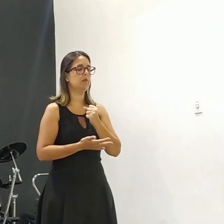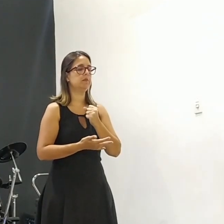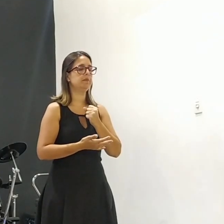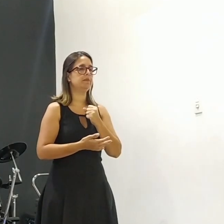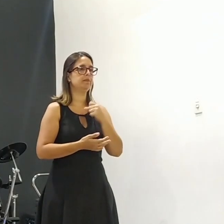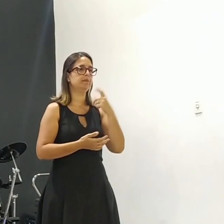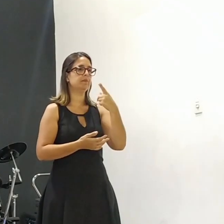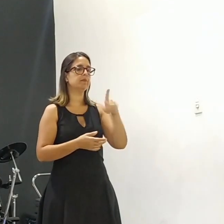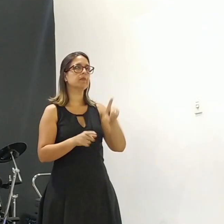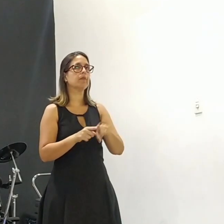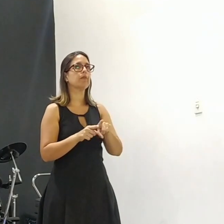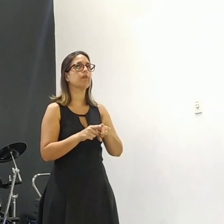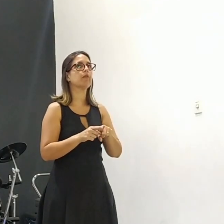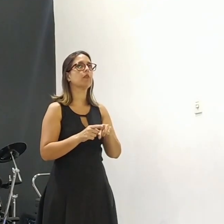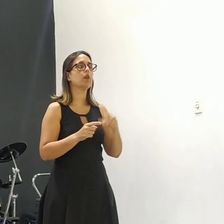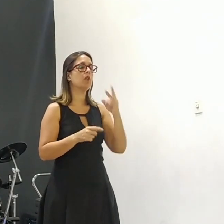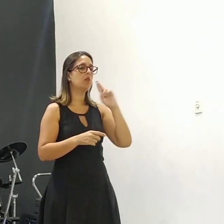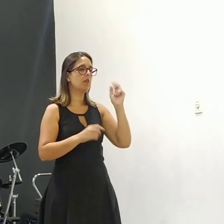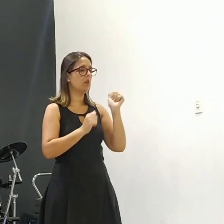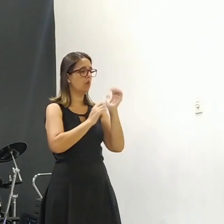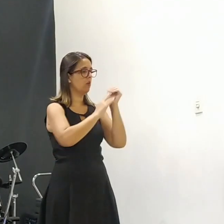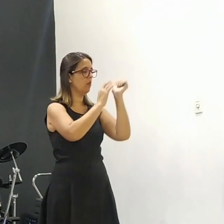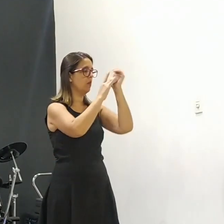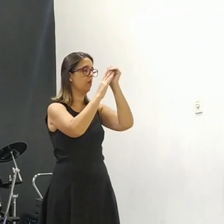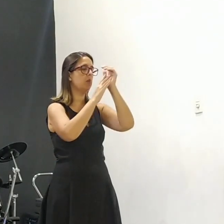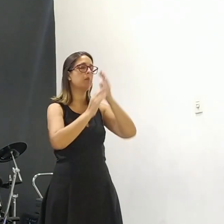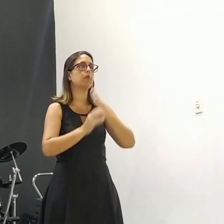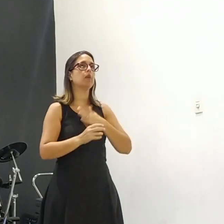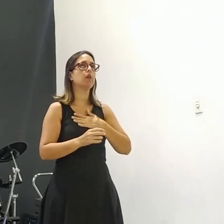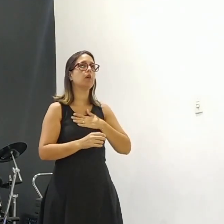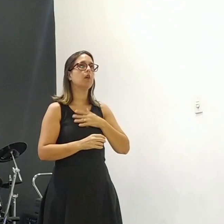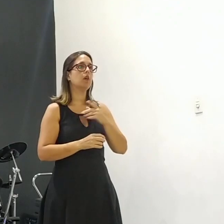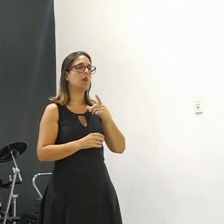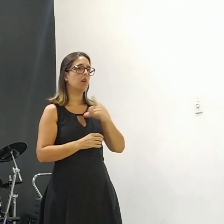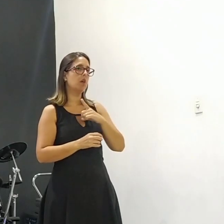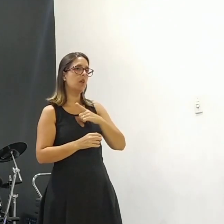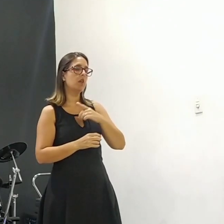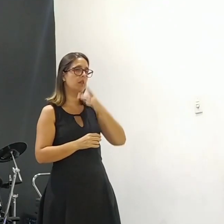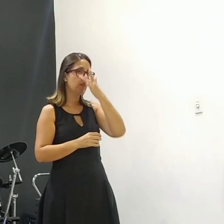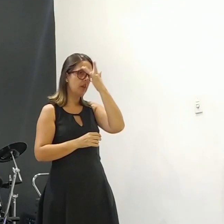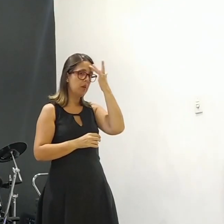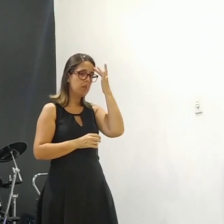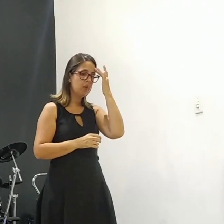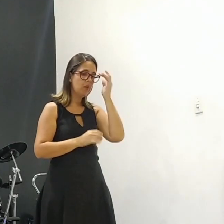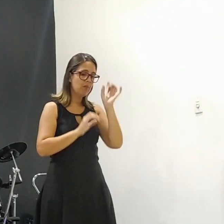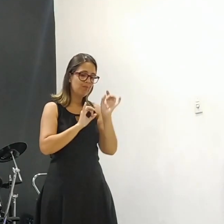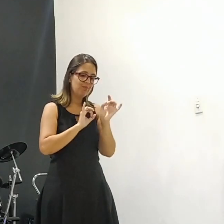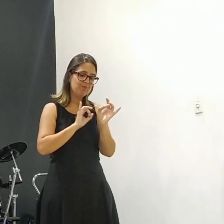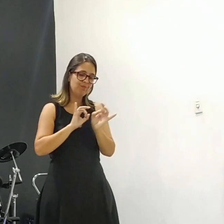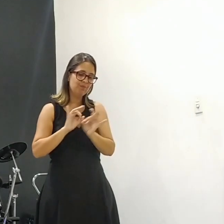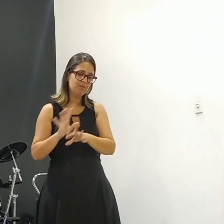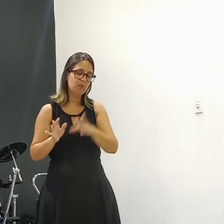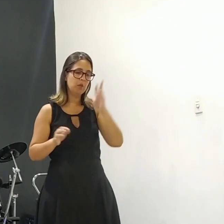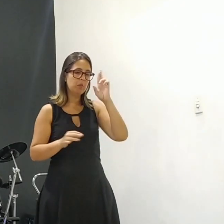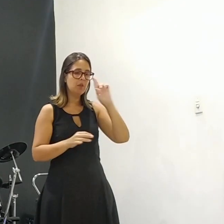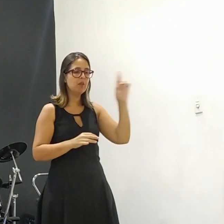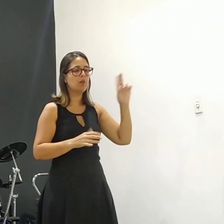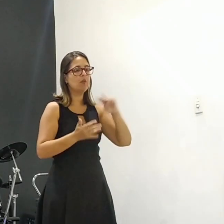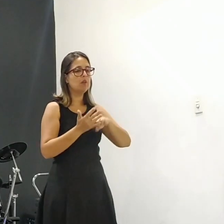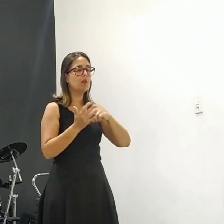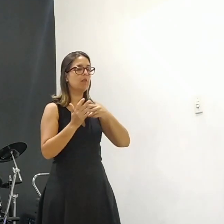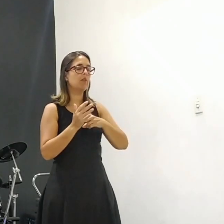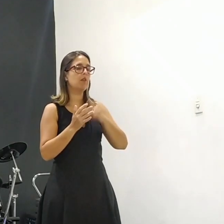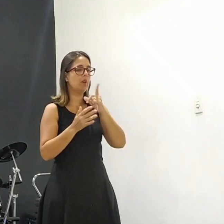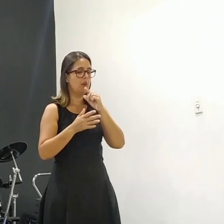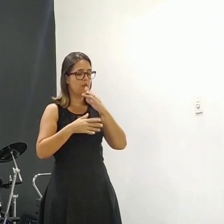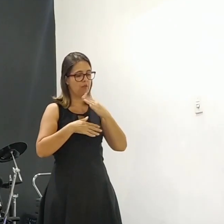tu és o meu louvor. Então veja que tem gente que abandonou o Senhor, a fonte das águas